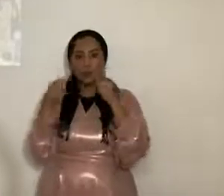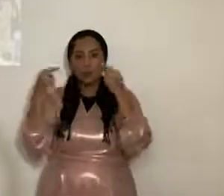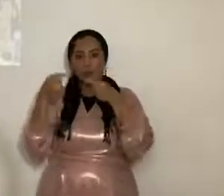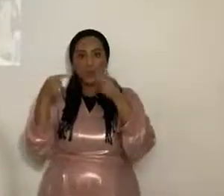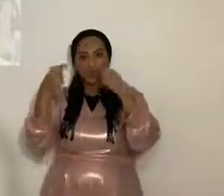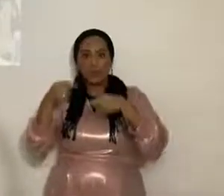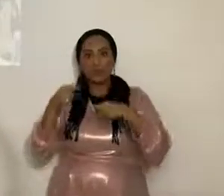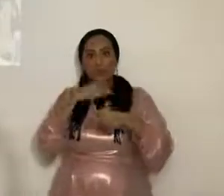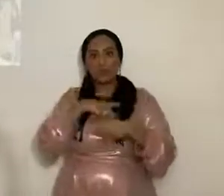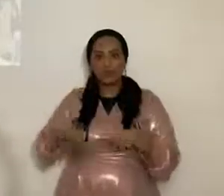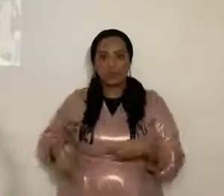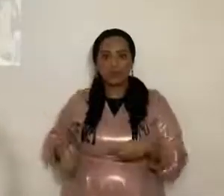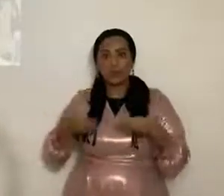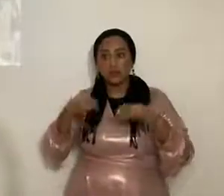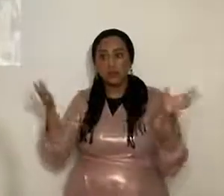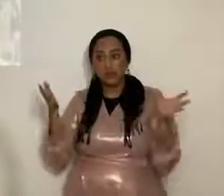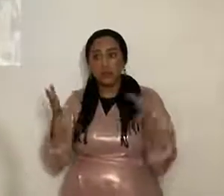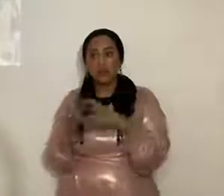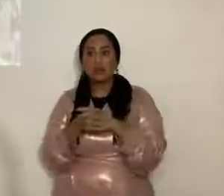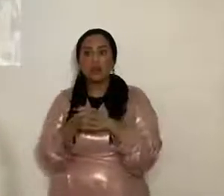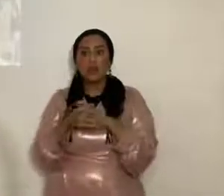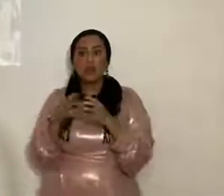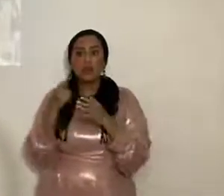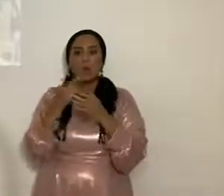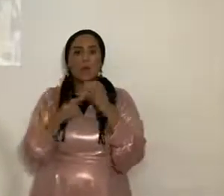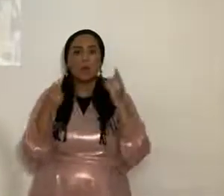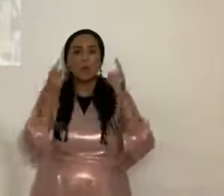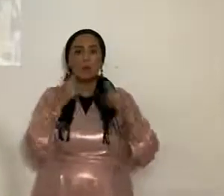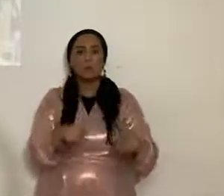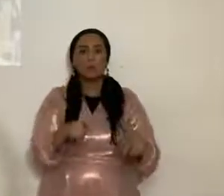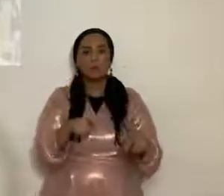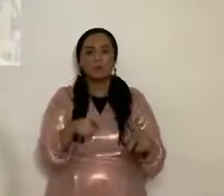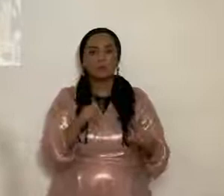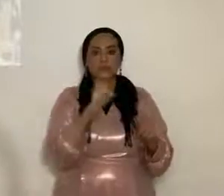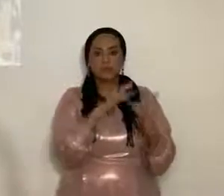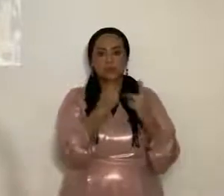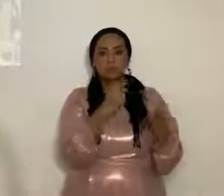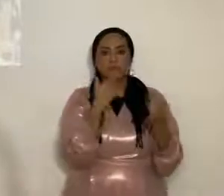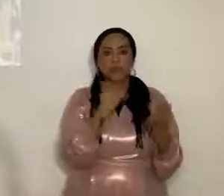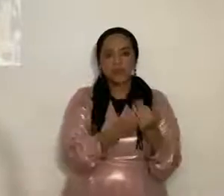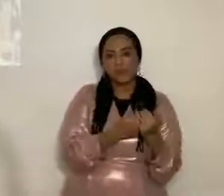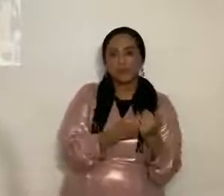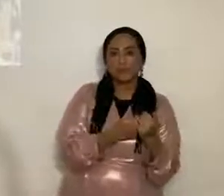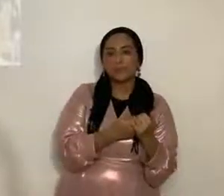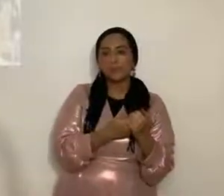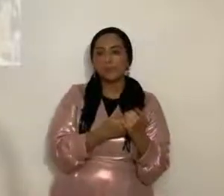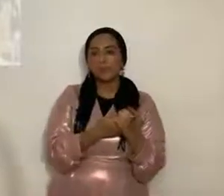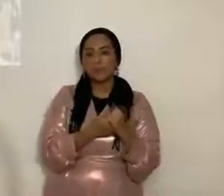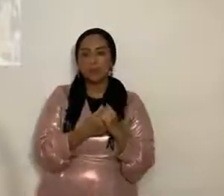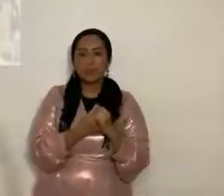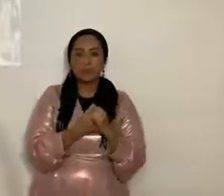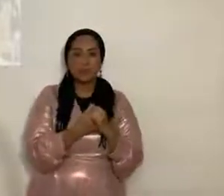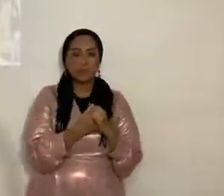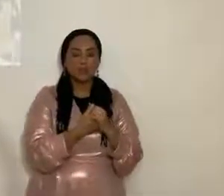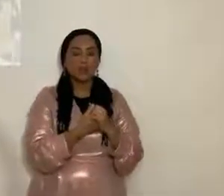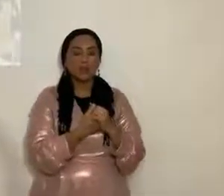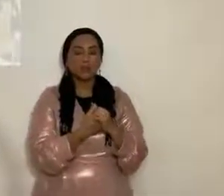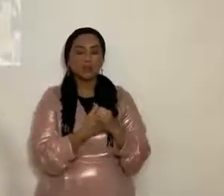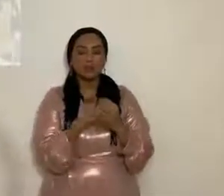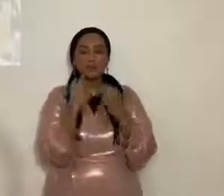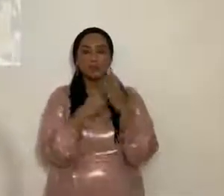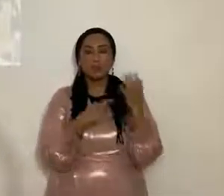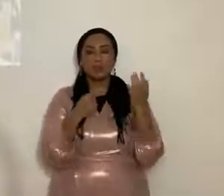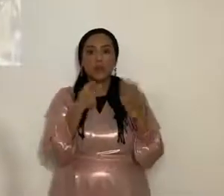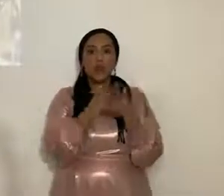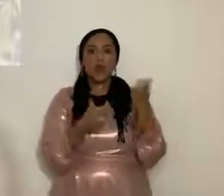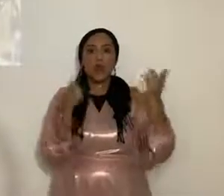rey, y entonces lo habla. ¿Y cuál fue su consecuencia de actuar correctamente? ¿Cuál fue la consecuencia